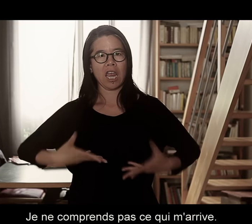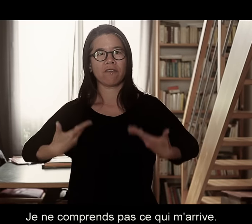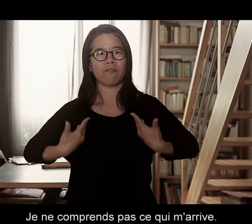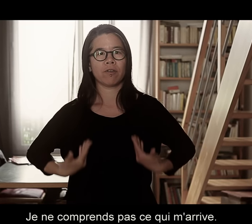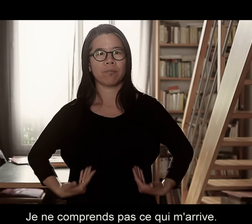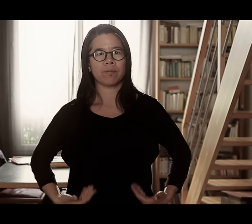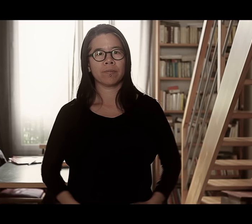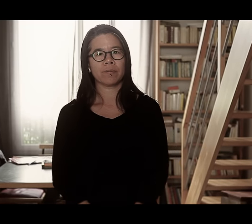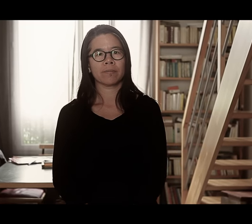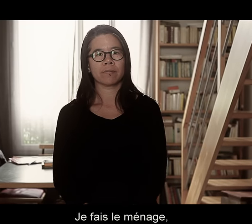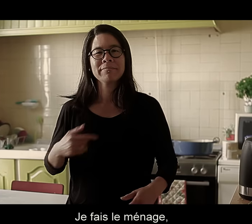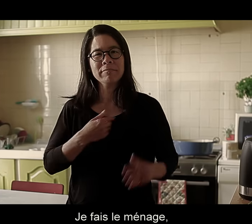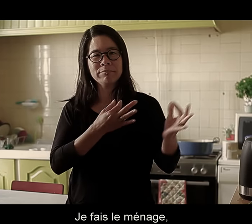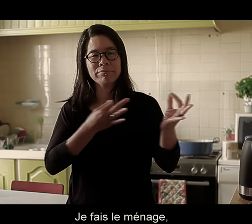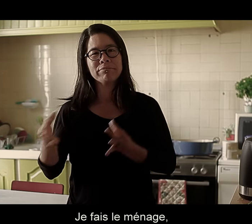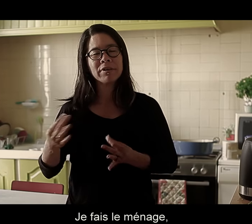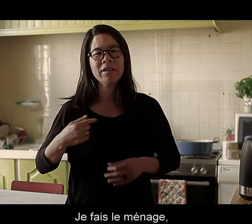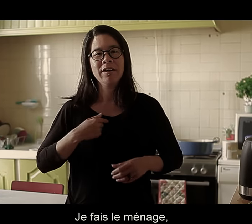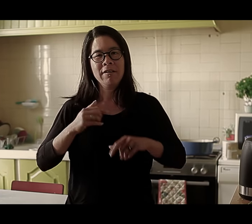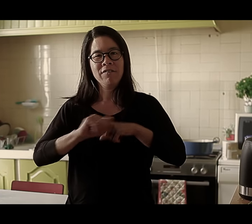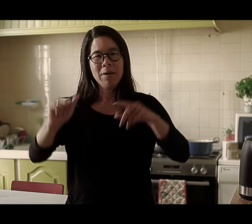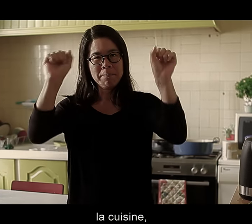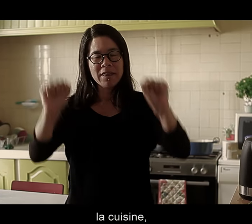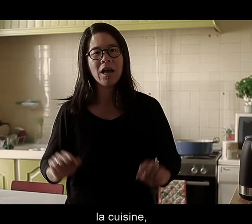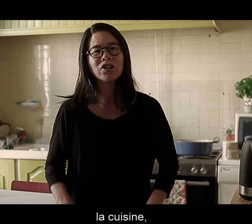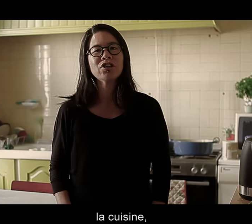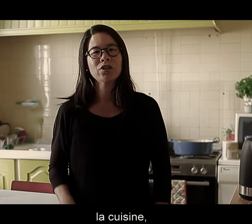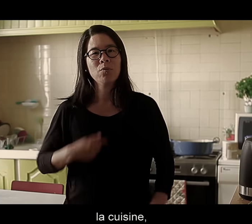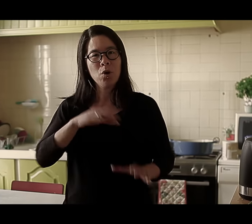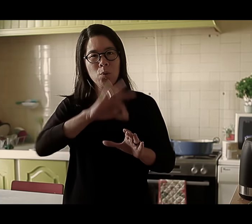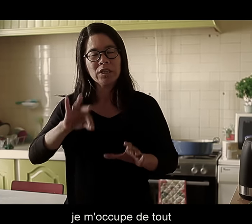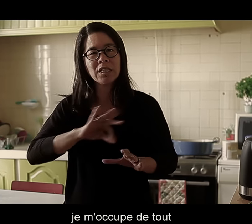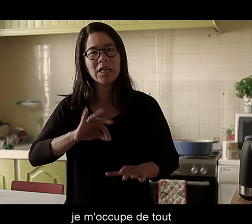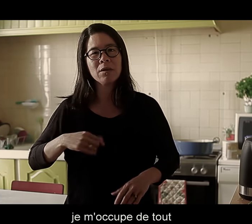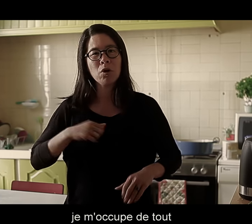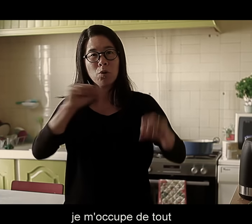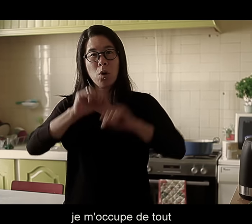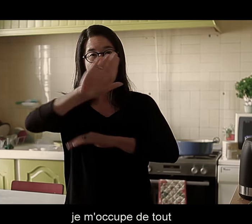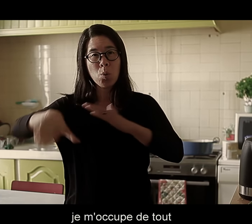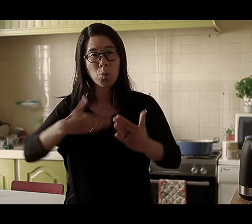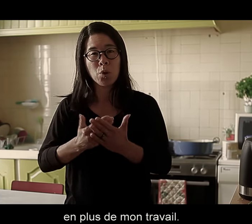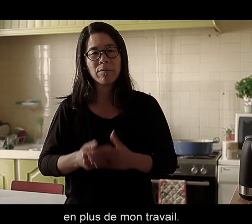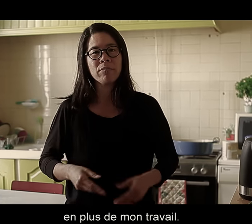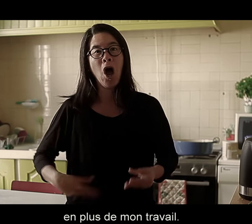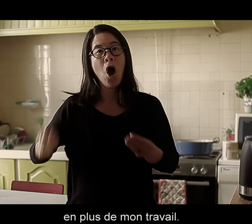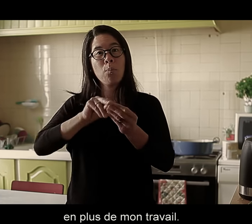m'arrive. Je fais le ménage, la cuisine, je m'occupe de tout en plus de mon